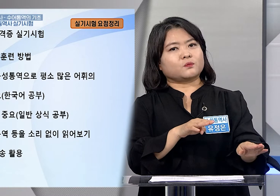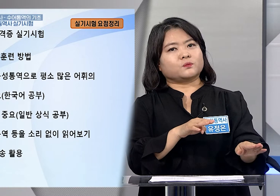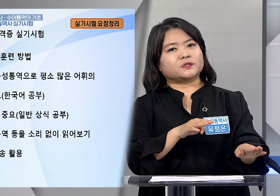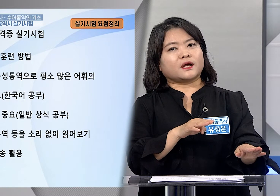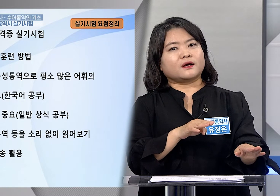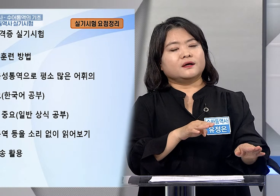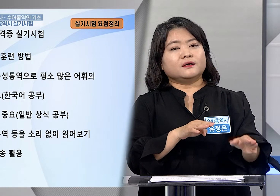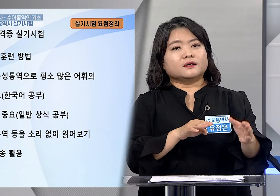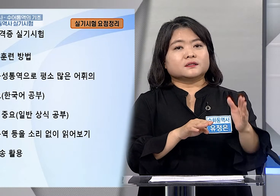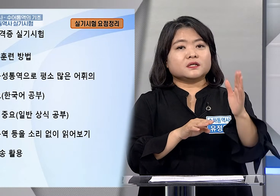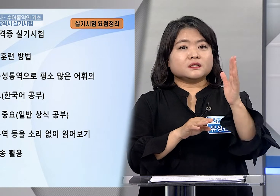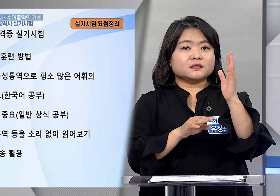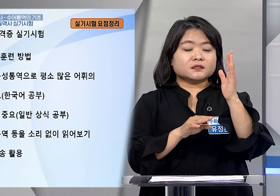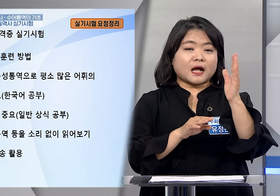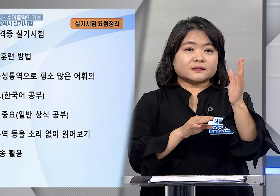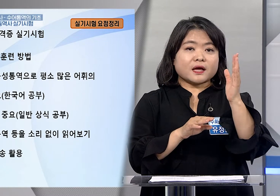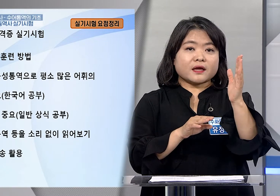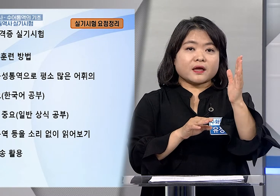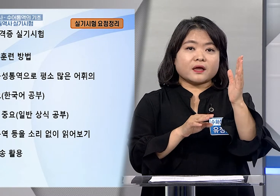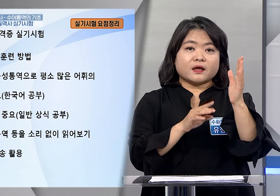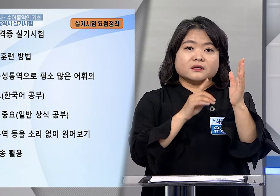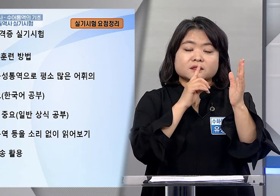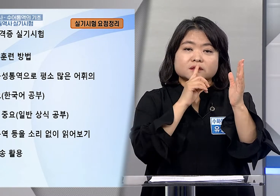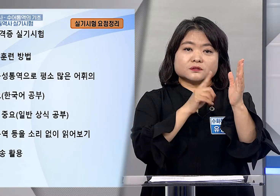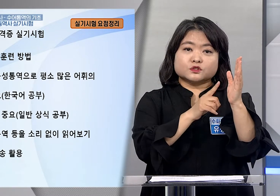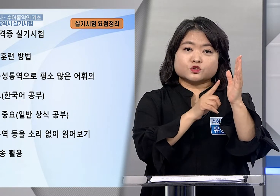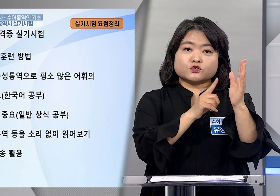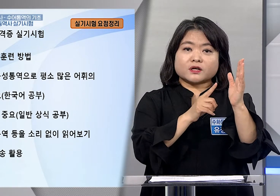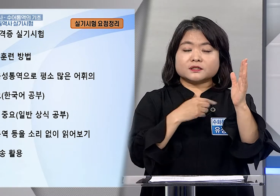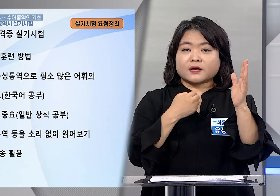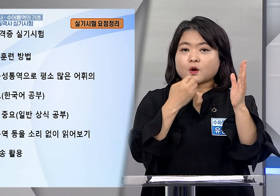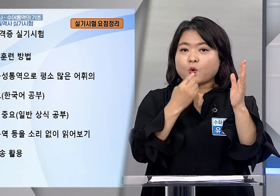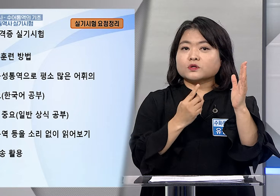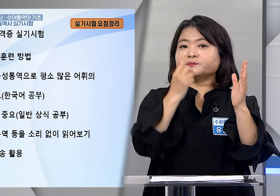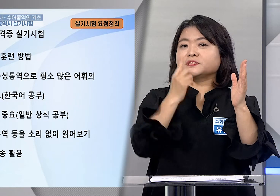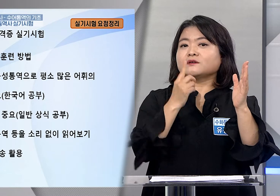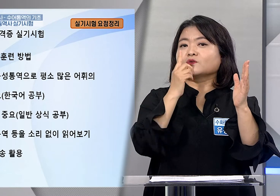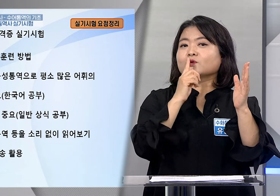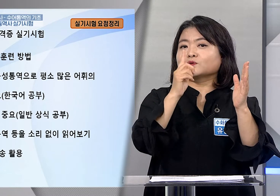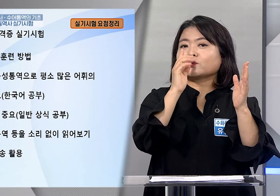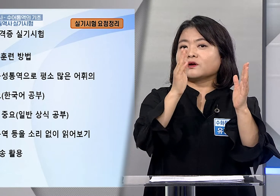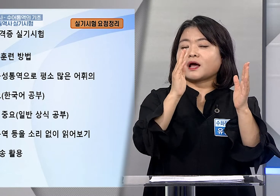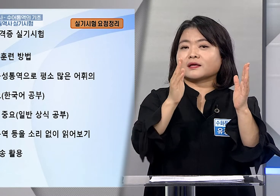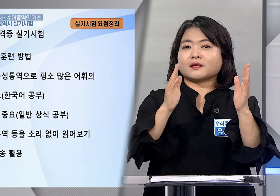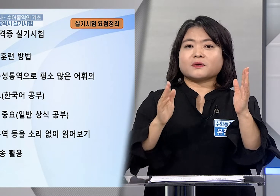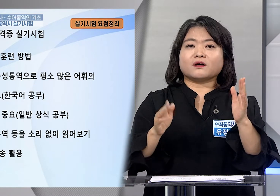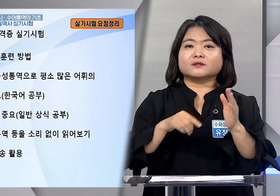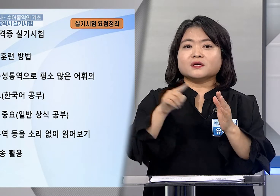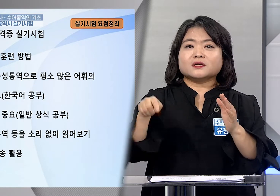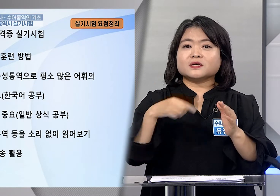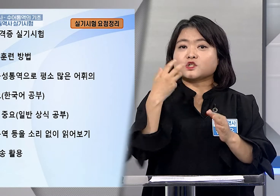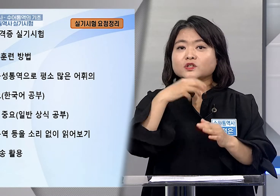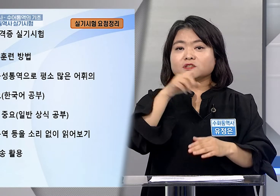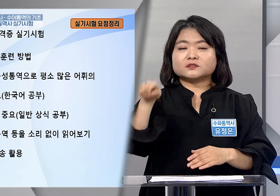봅니다. 이 강사의 그 수화를 내가 고급진 언어로 통역을 하게 되면 이 청인들은